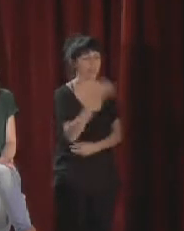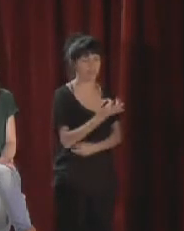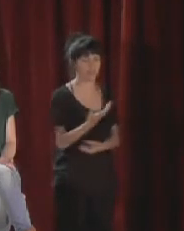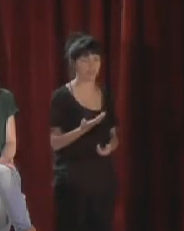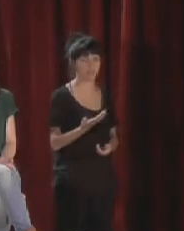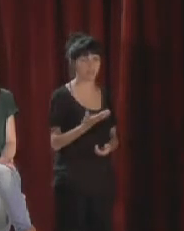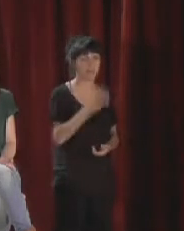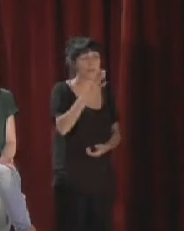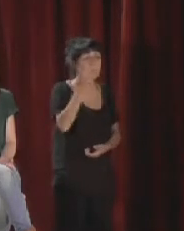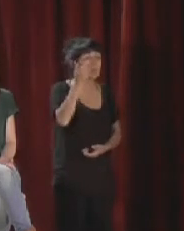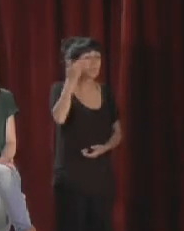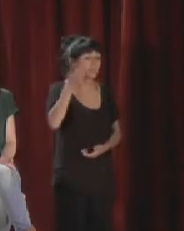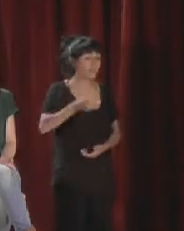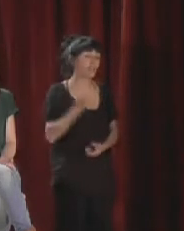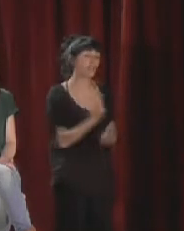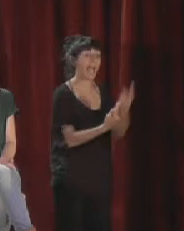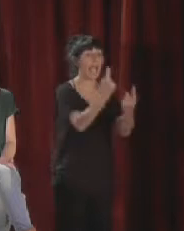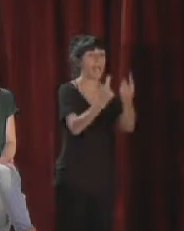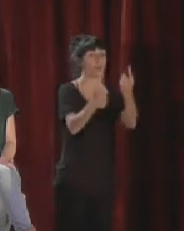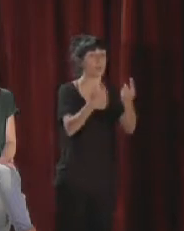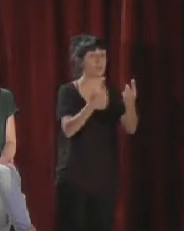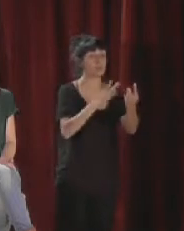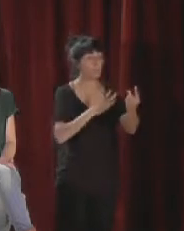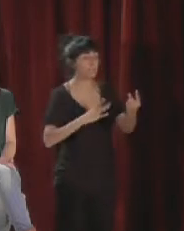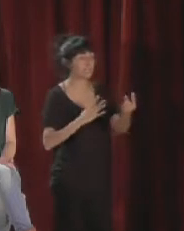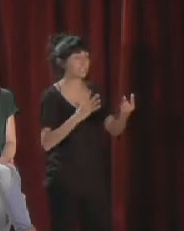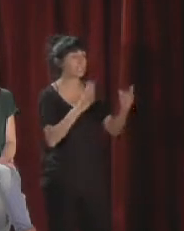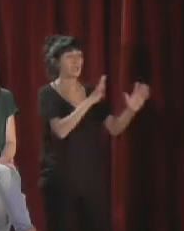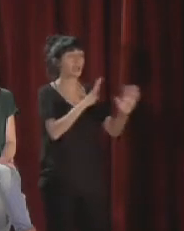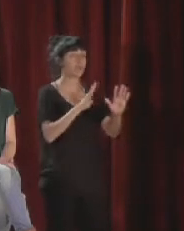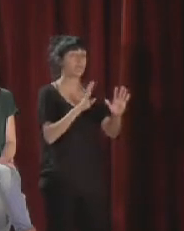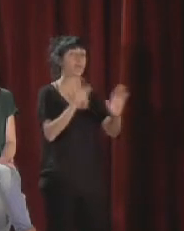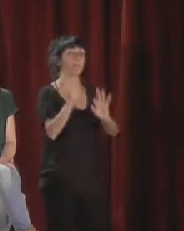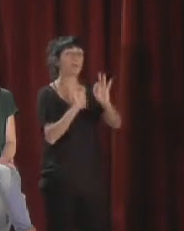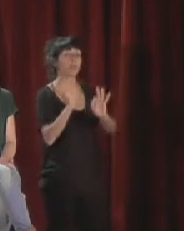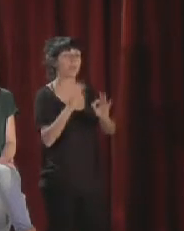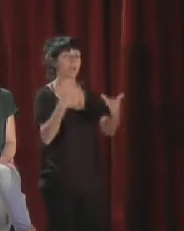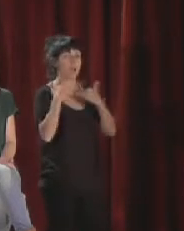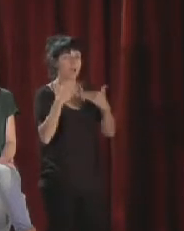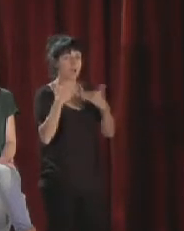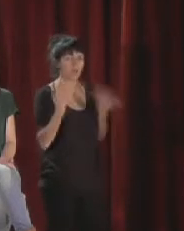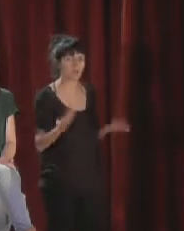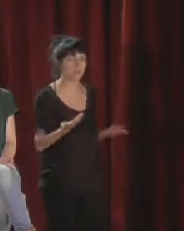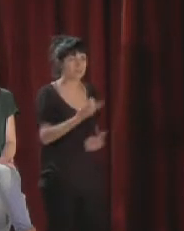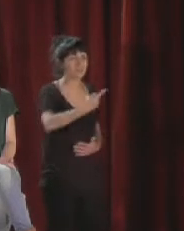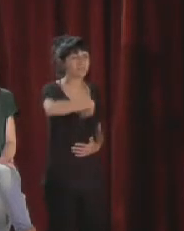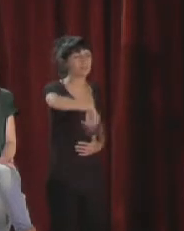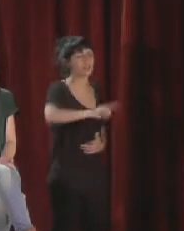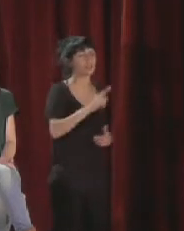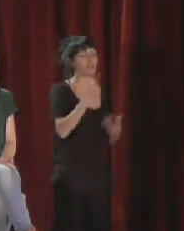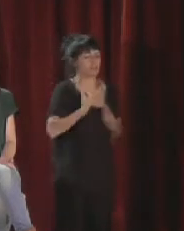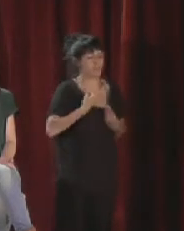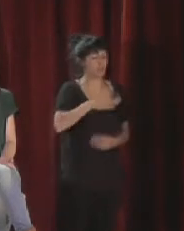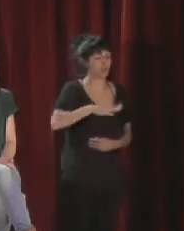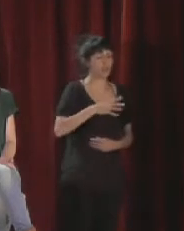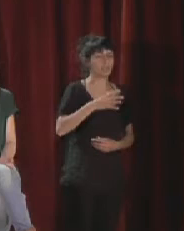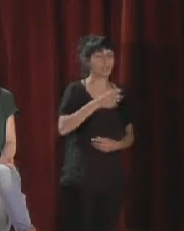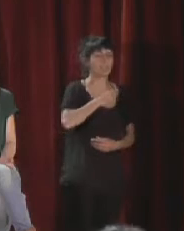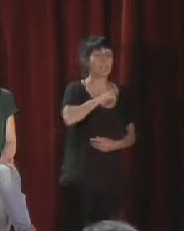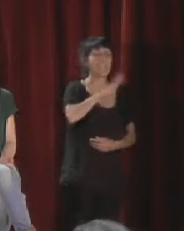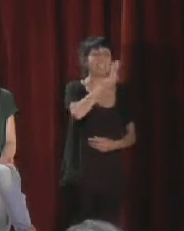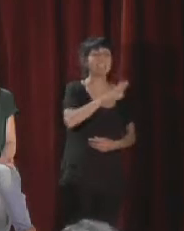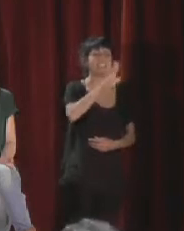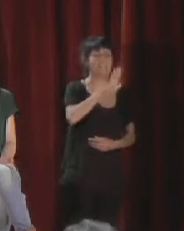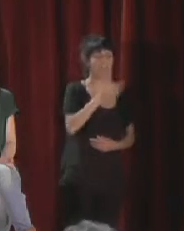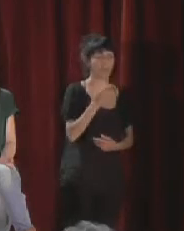uns poucos, mentres o 99% sufre. Vivimos nun estado onde as prestacións sociais reduxéronse